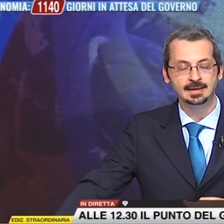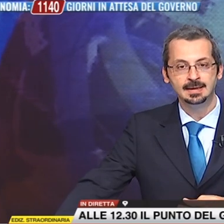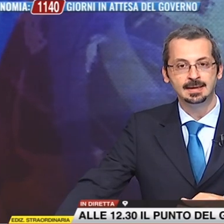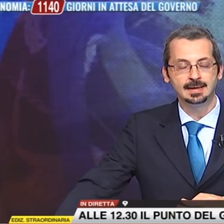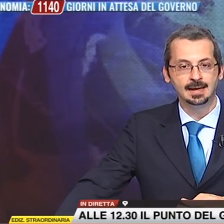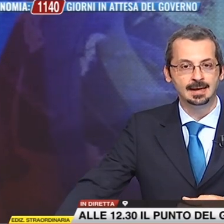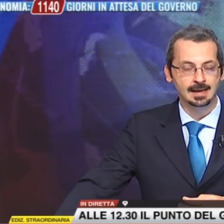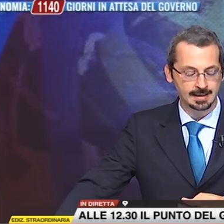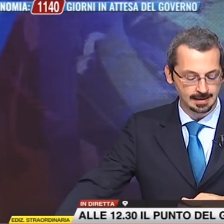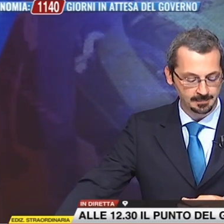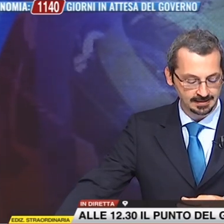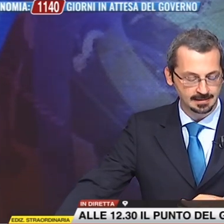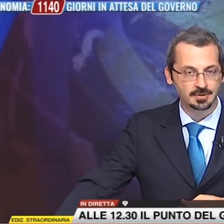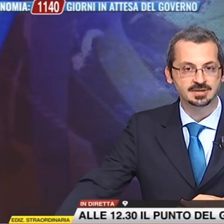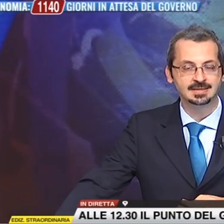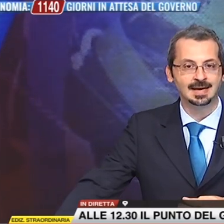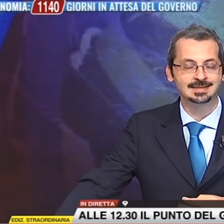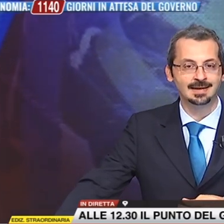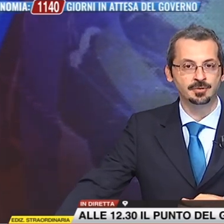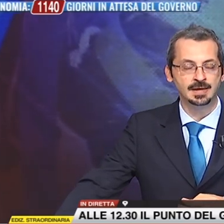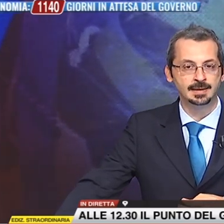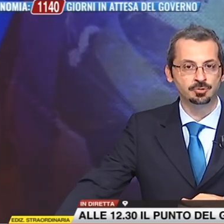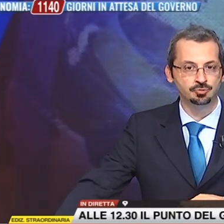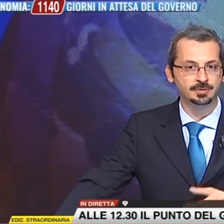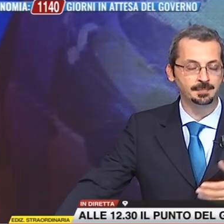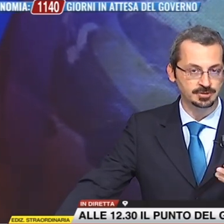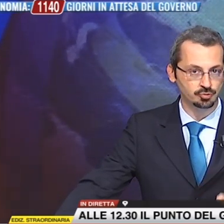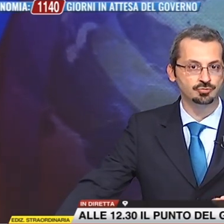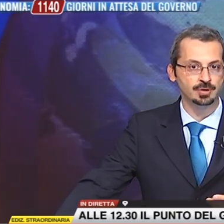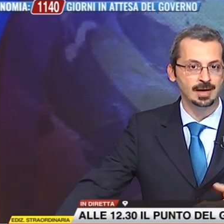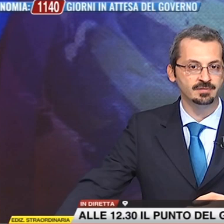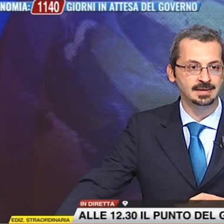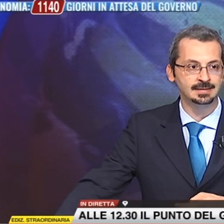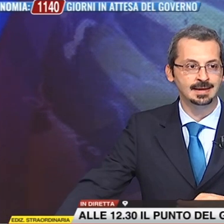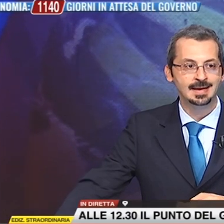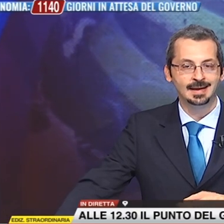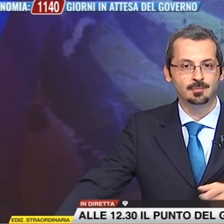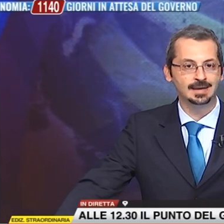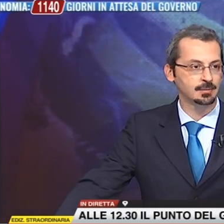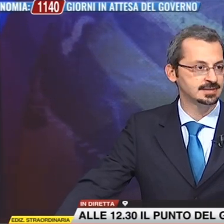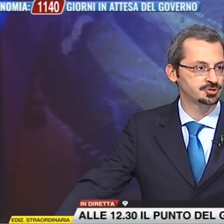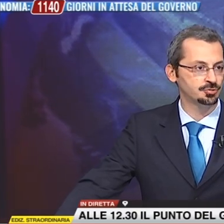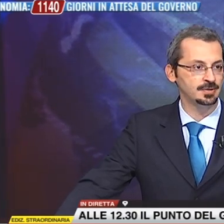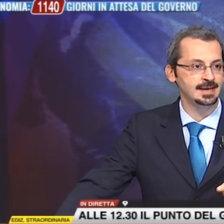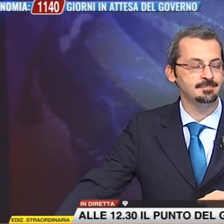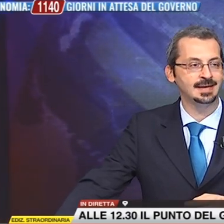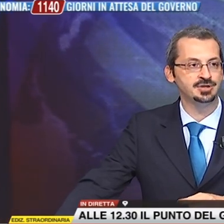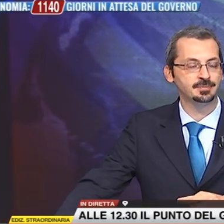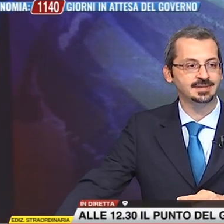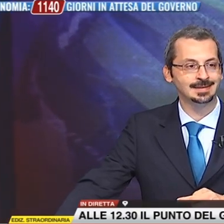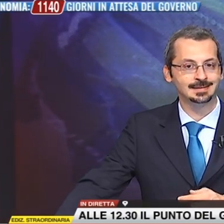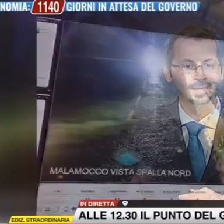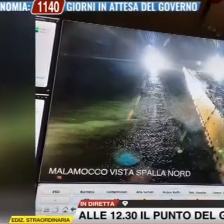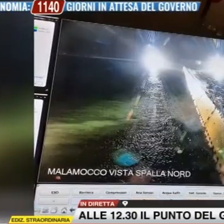volta che le paratie del Mose si alzavano in notturna per scongiurare ovviamente l'acqua alta. Queste sono le